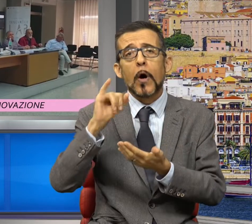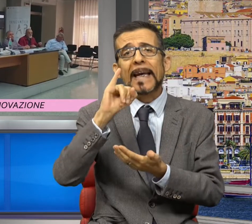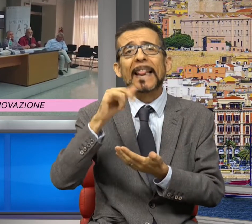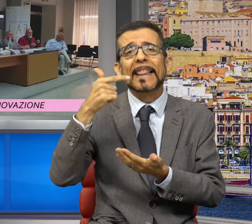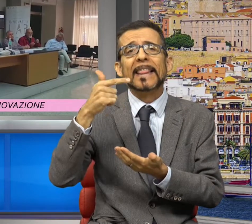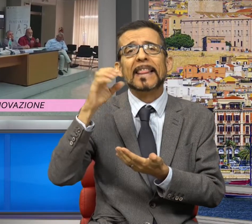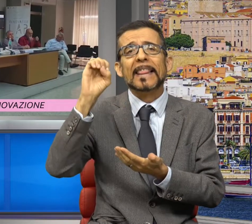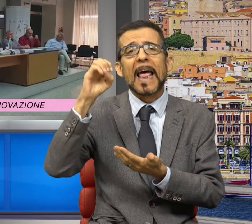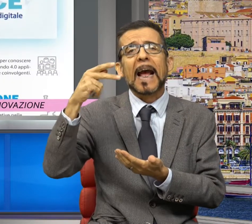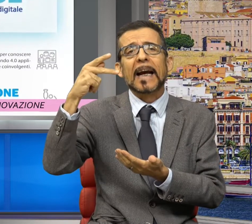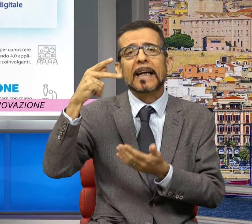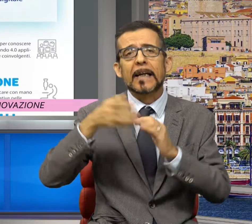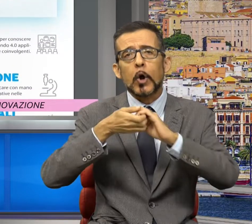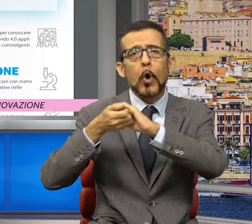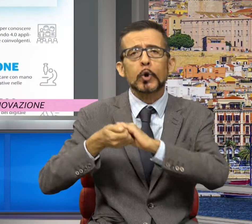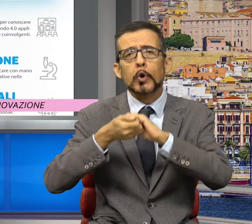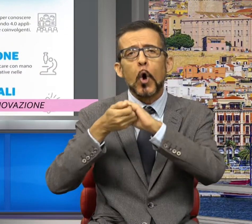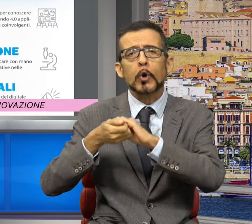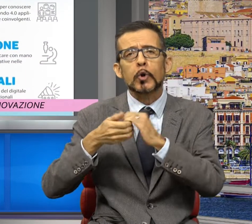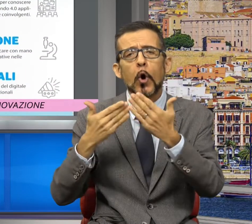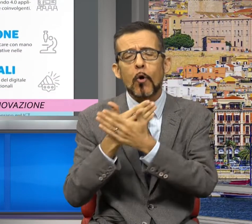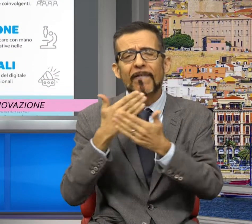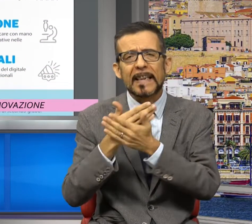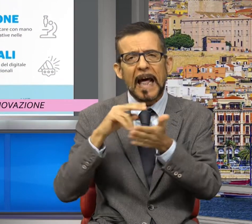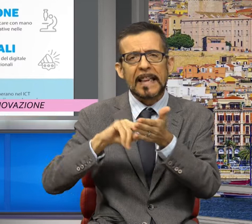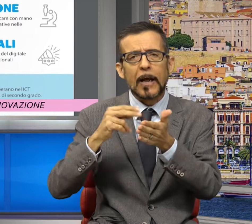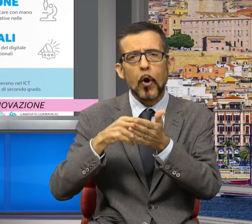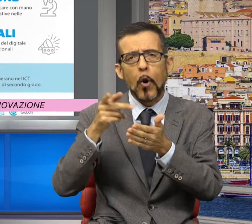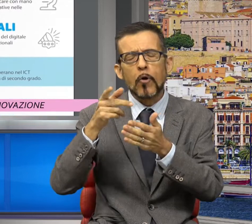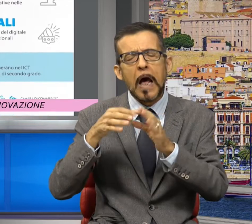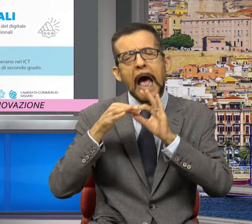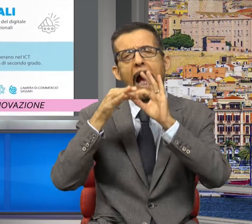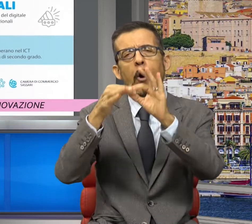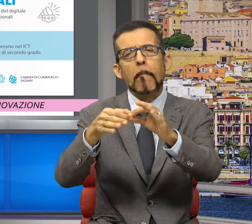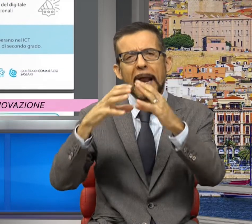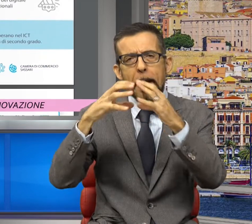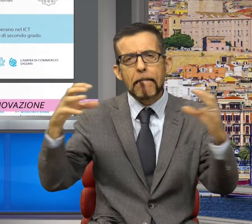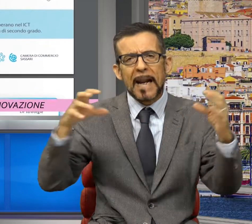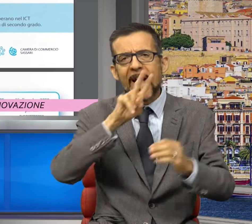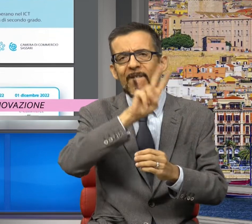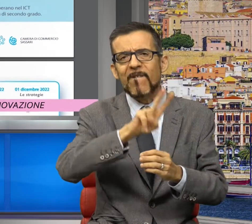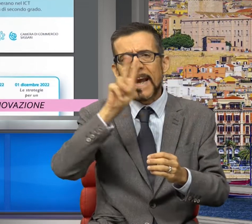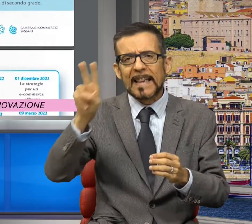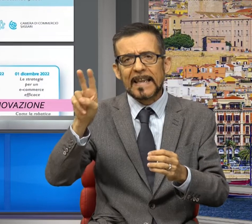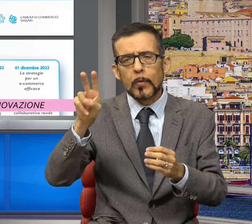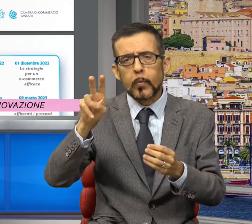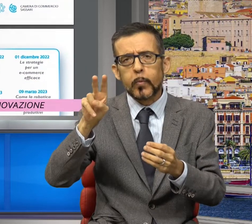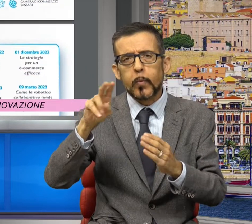l'innovazione tecnologica. Un percorso di accompagnamento per le imprese, 22 in tutto le tappe tra seminari, laboratori esperienziali e eventi nazionali,